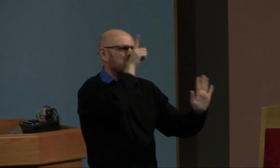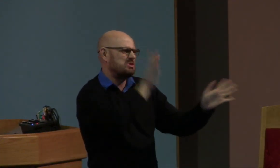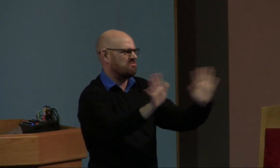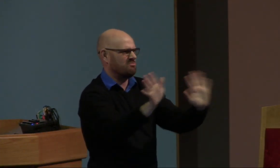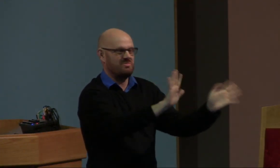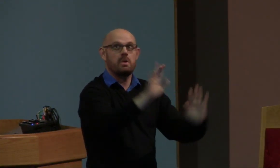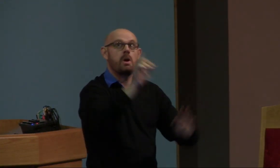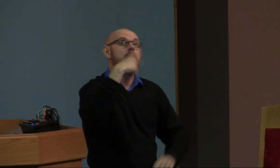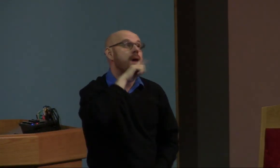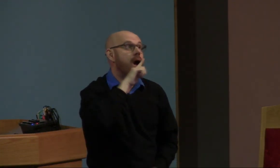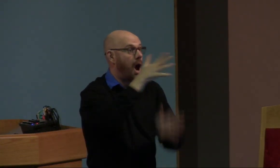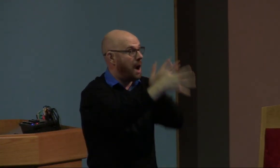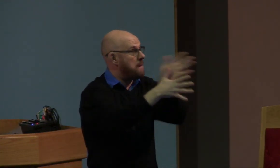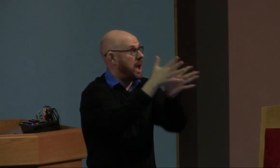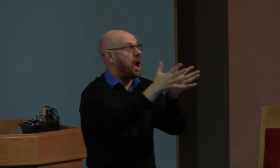maar dan is,